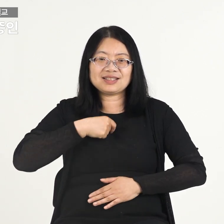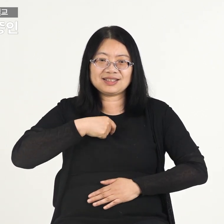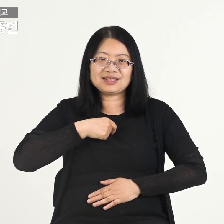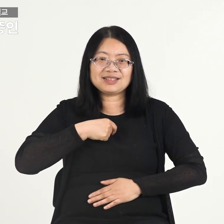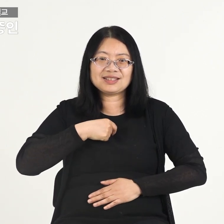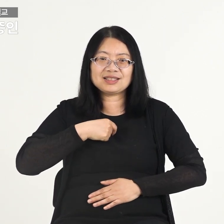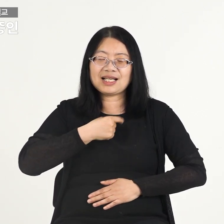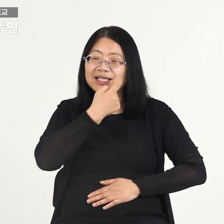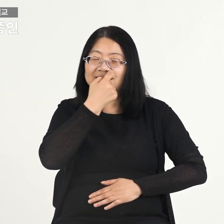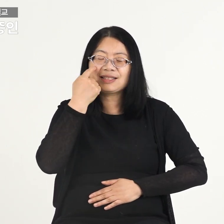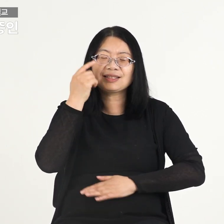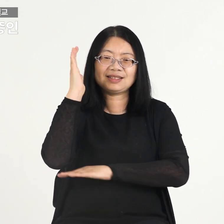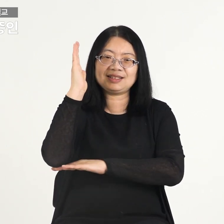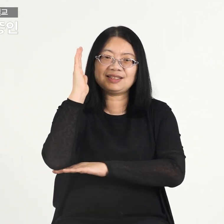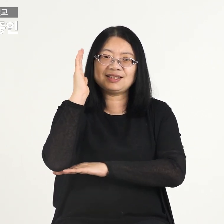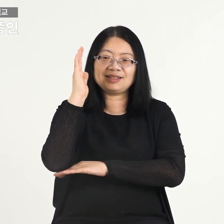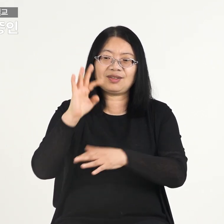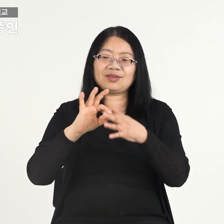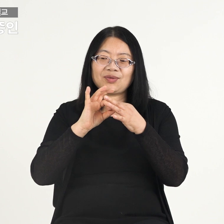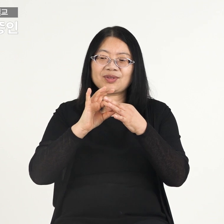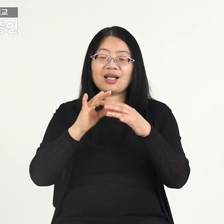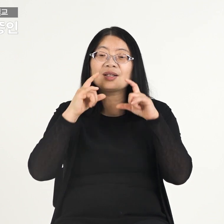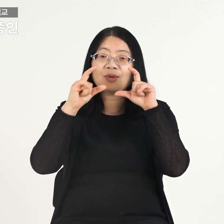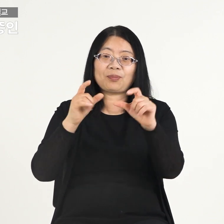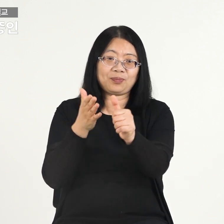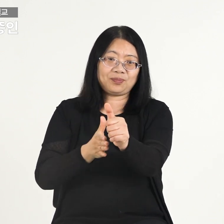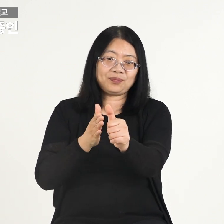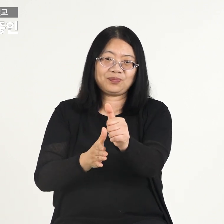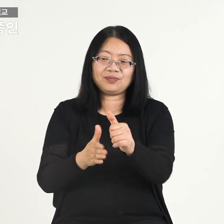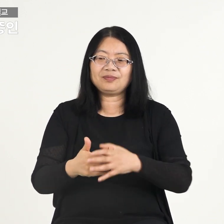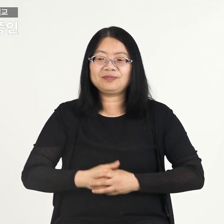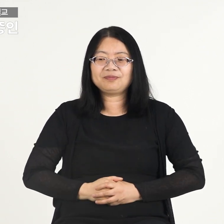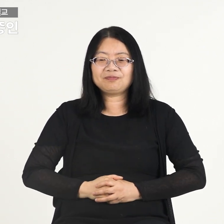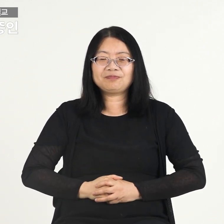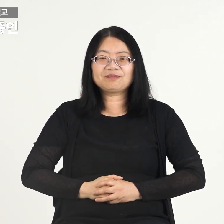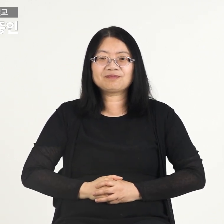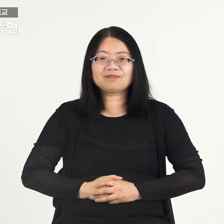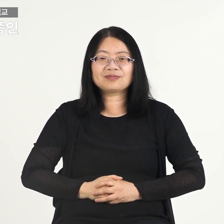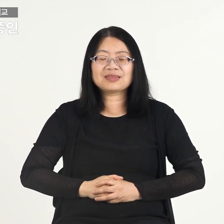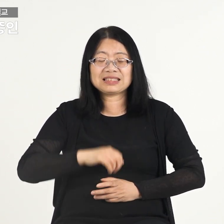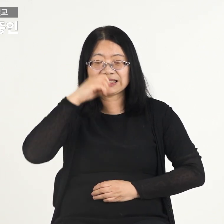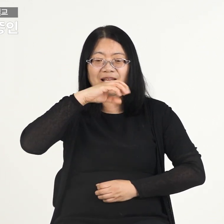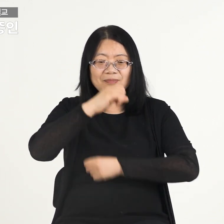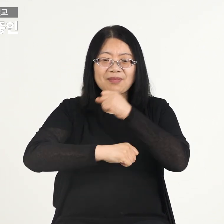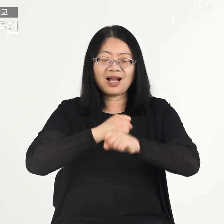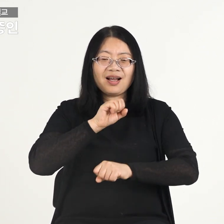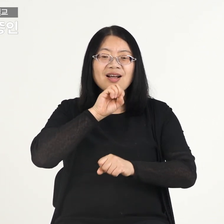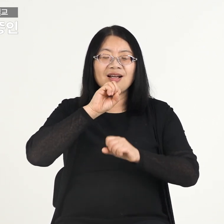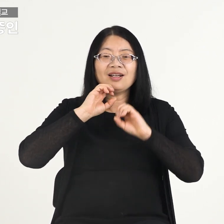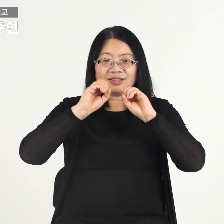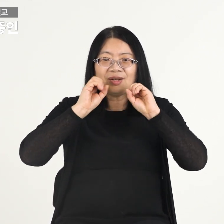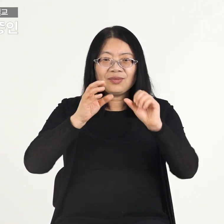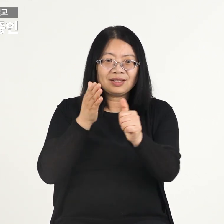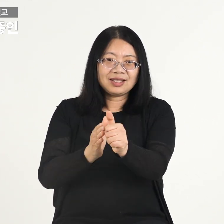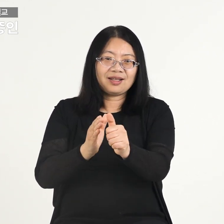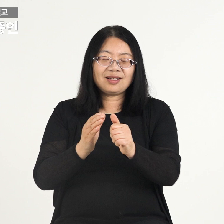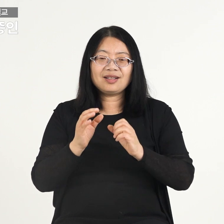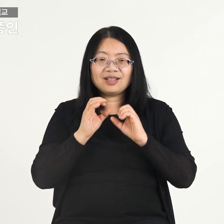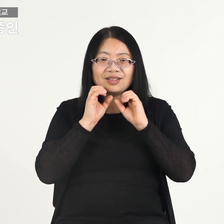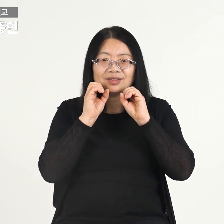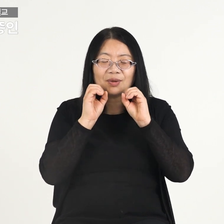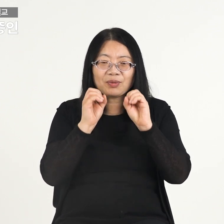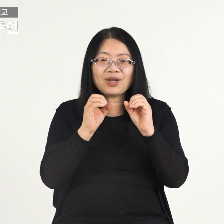신실한 증언으로 선포해야 됩니다. 그냥 막 던져놓는 거예요. 여러분, 선교나